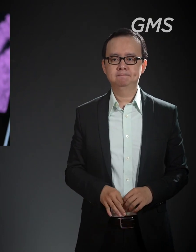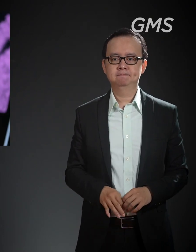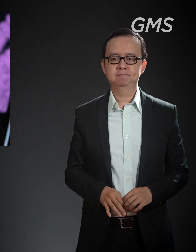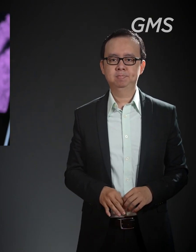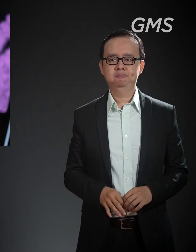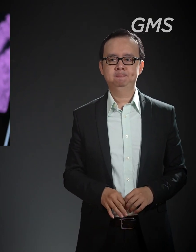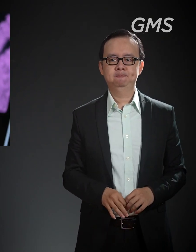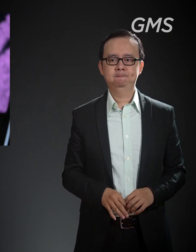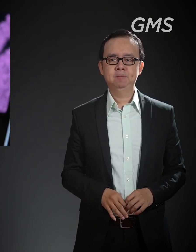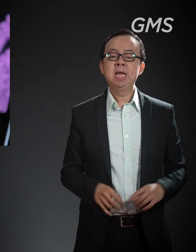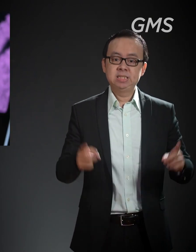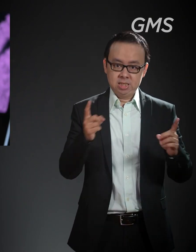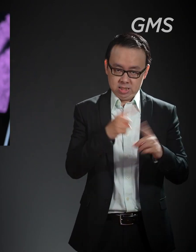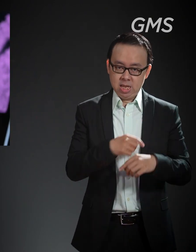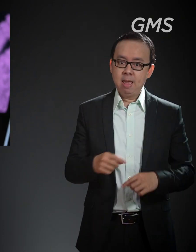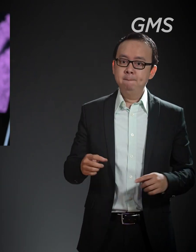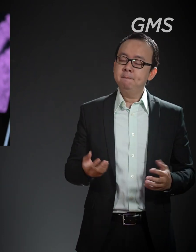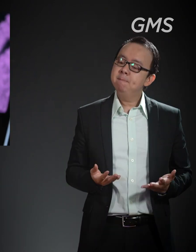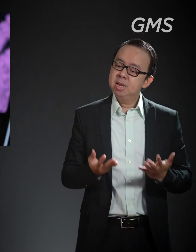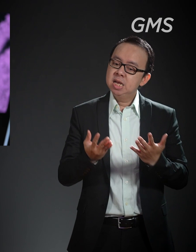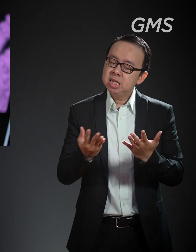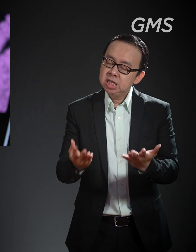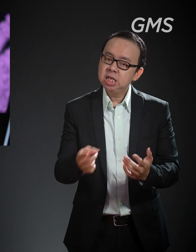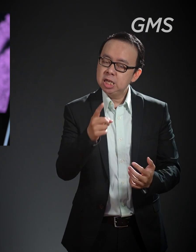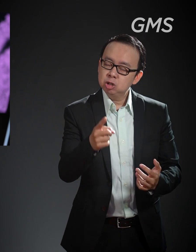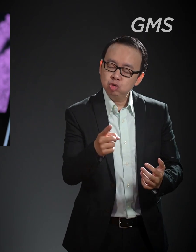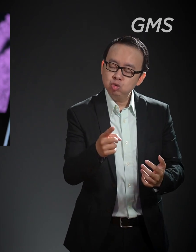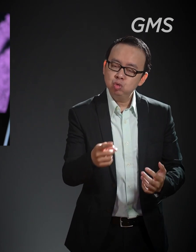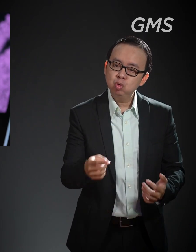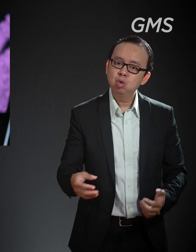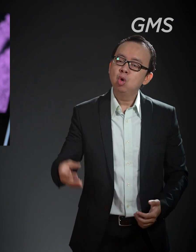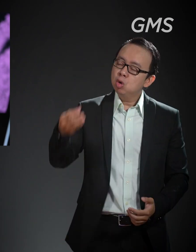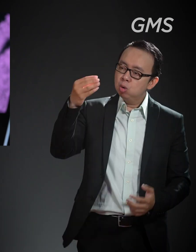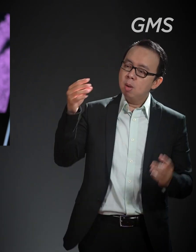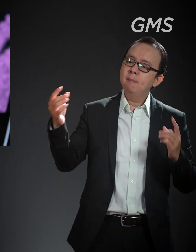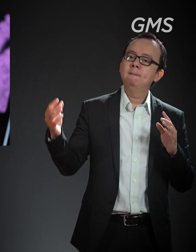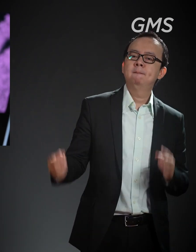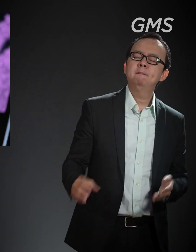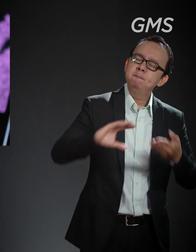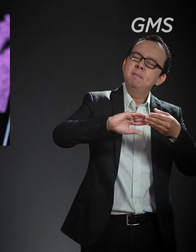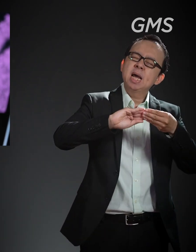Karena memberi itu soal mengenal Tuhan. Kalau orang nggak mengenal Tuhan, masa kita bisa paksakan?